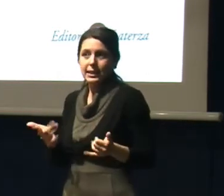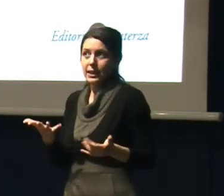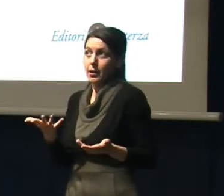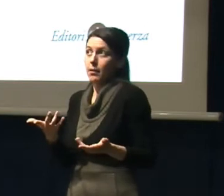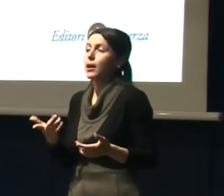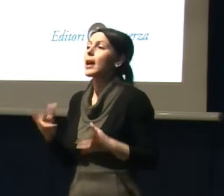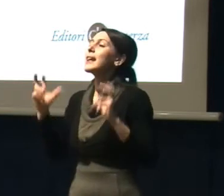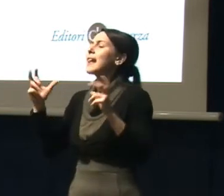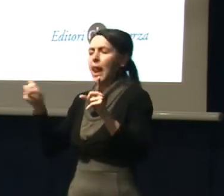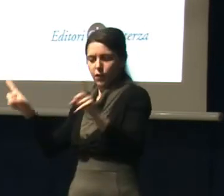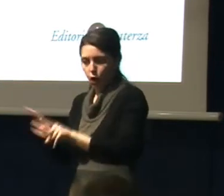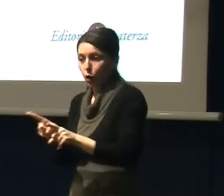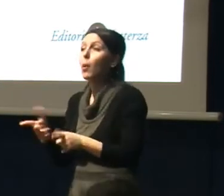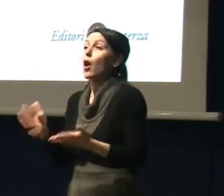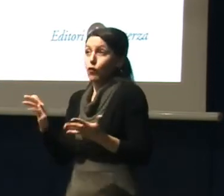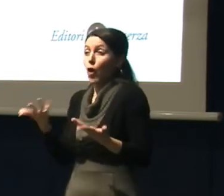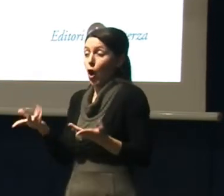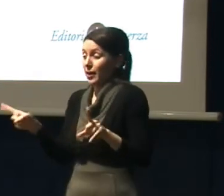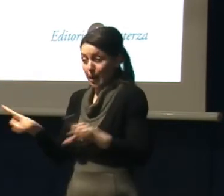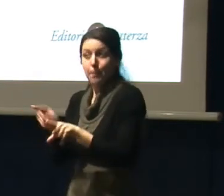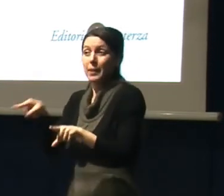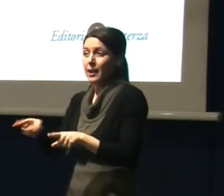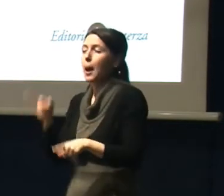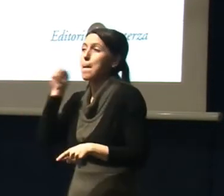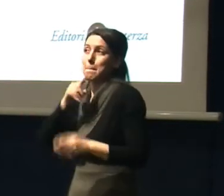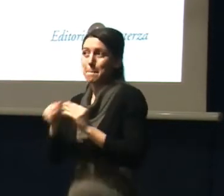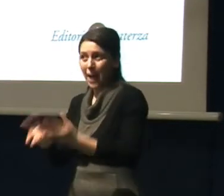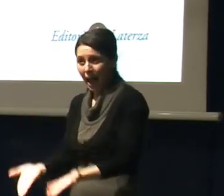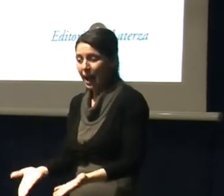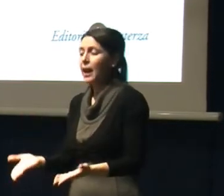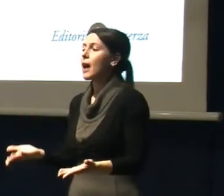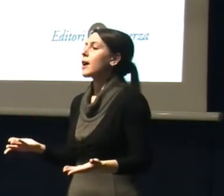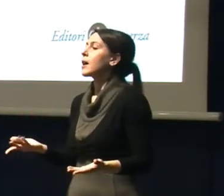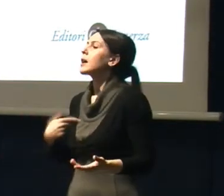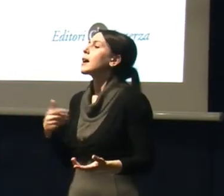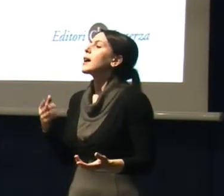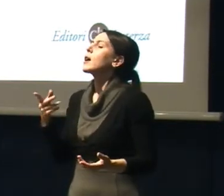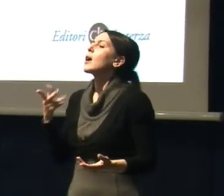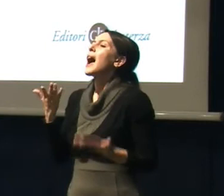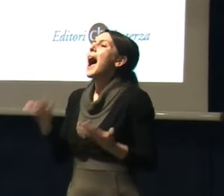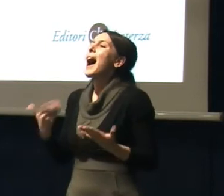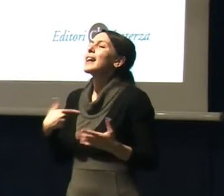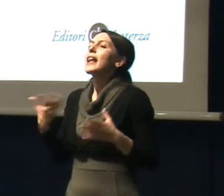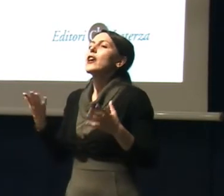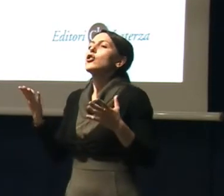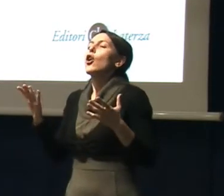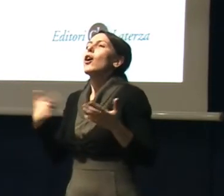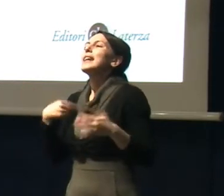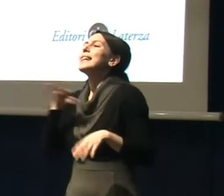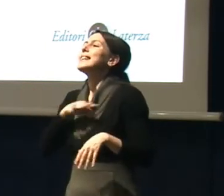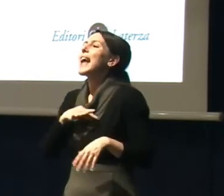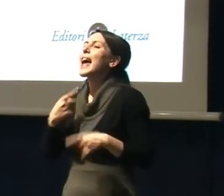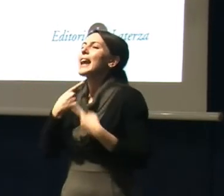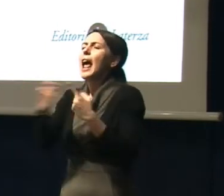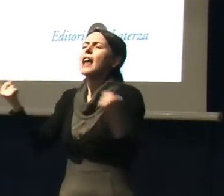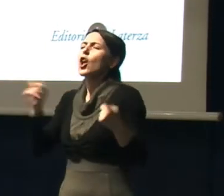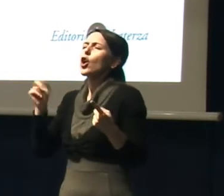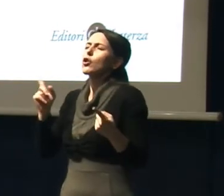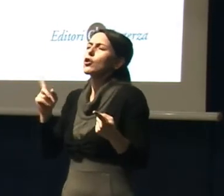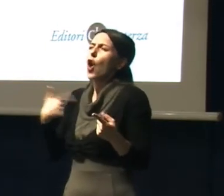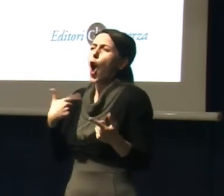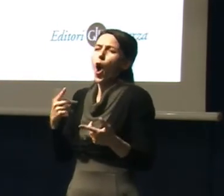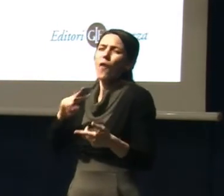serve a quello probabilmente lo sta facendo male però quello che mi interessa qui dire a voi come cittadino non come